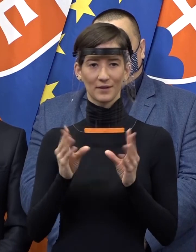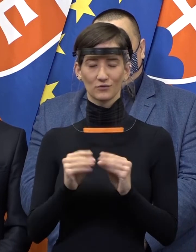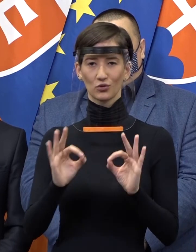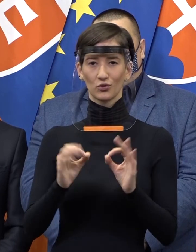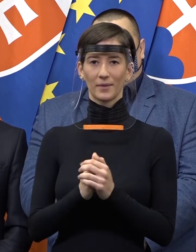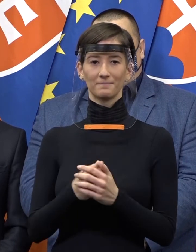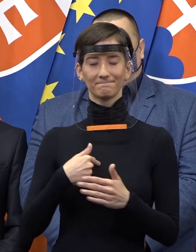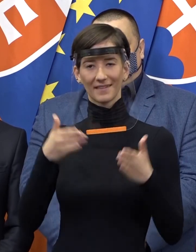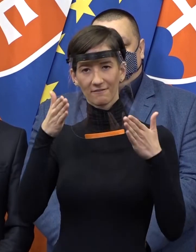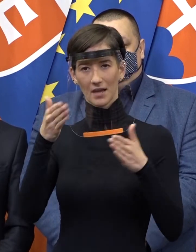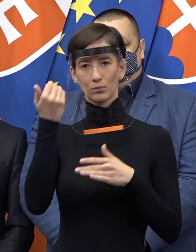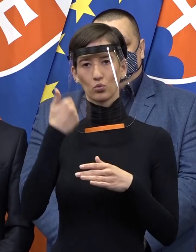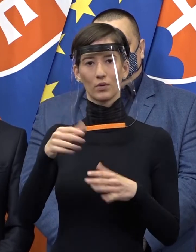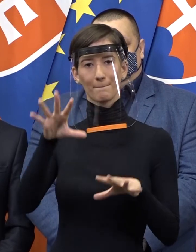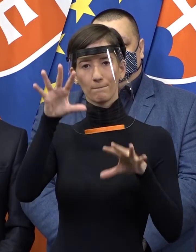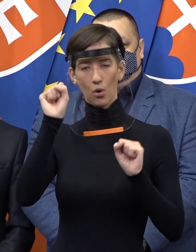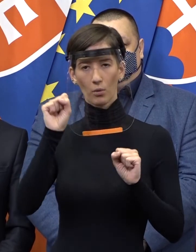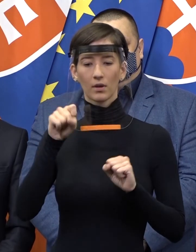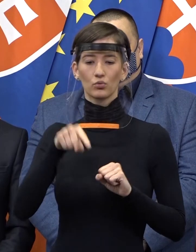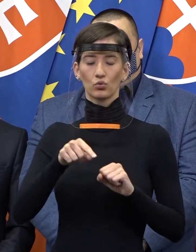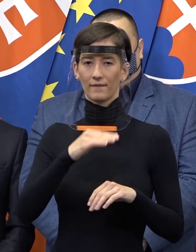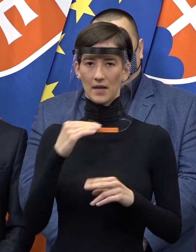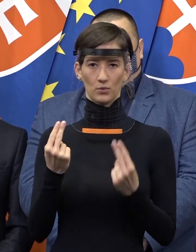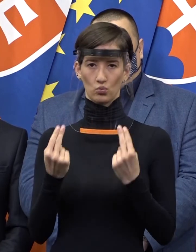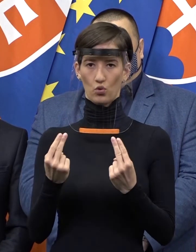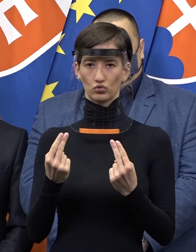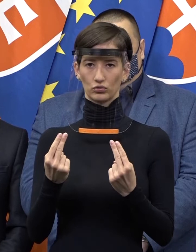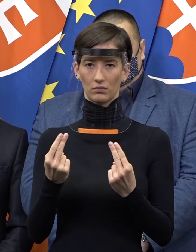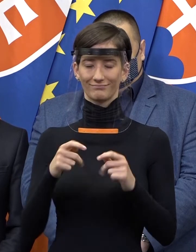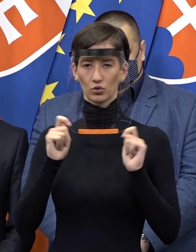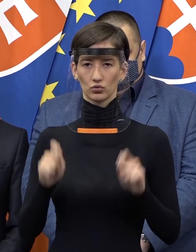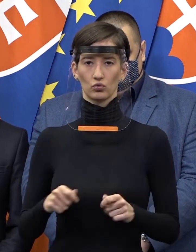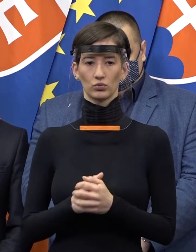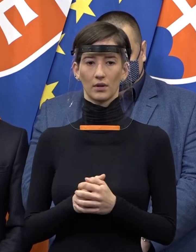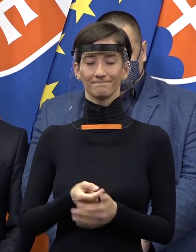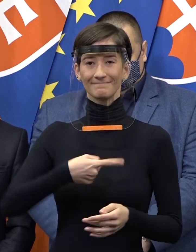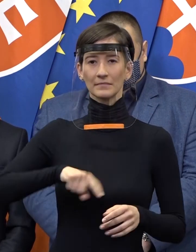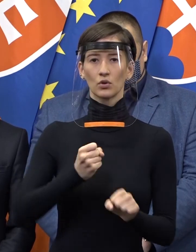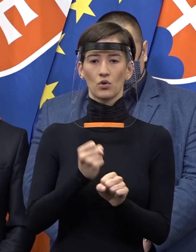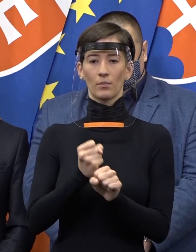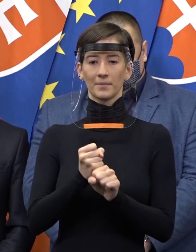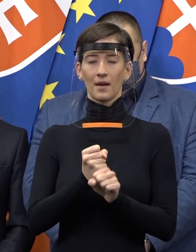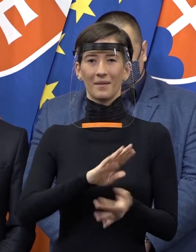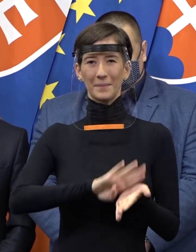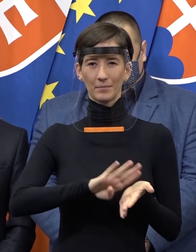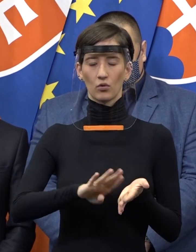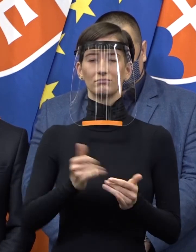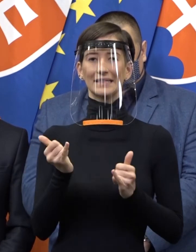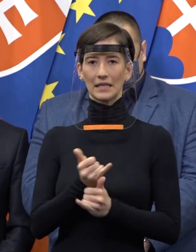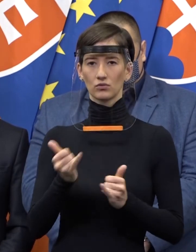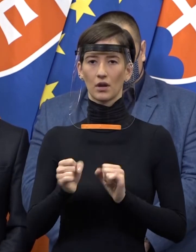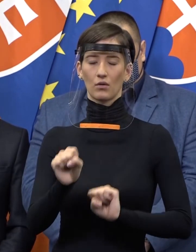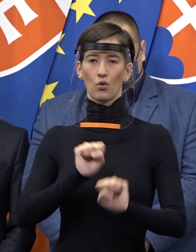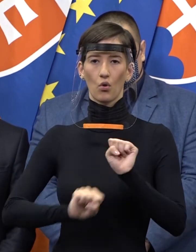Pevne verím, že ľudia pochopia dôležitosť tohto rozhodnutia a je to všetko robené len a len za účelom